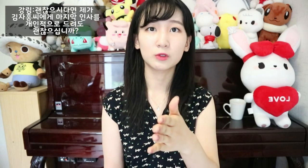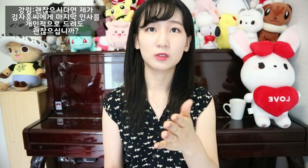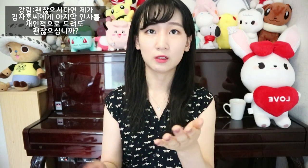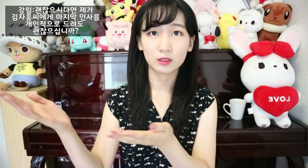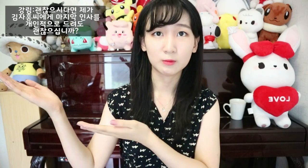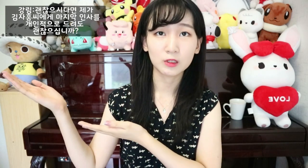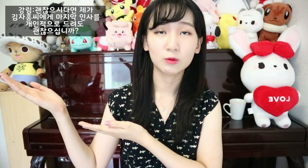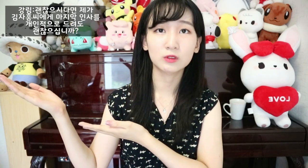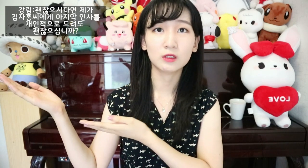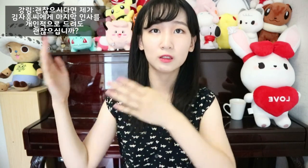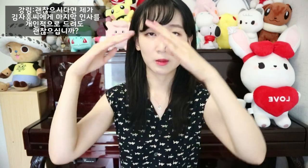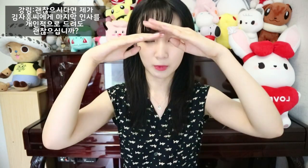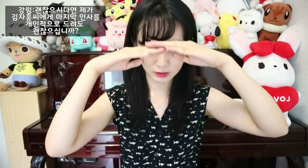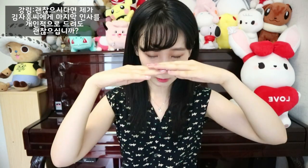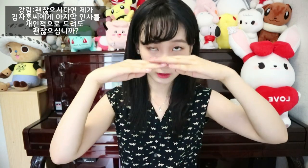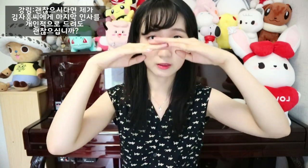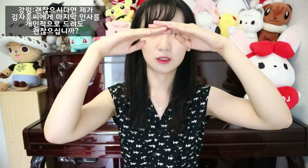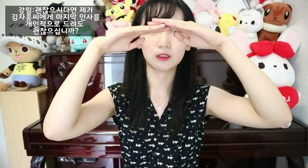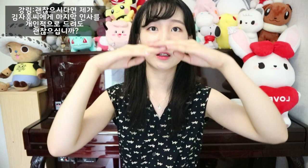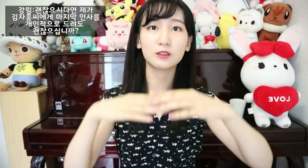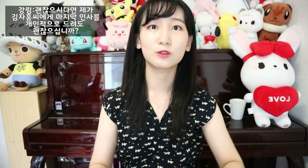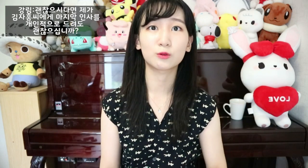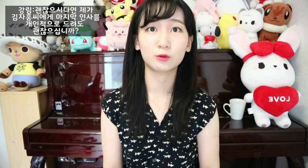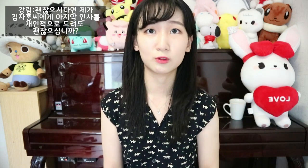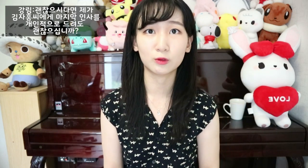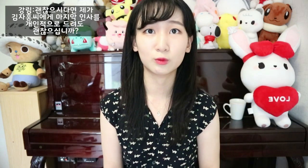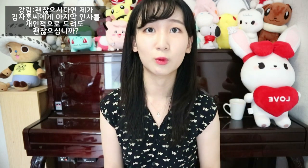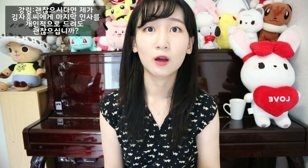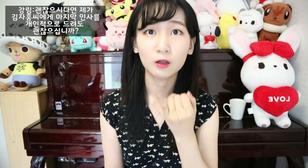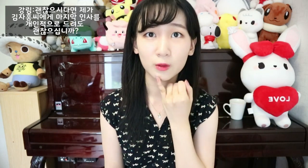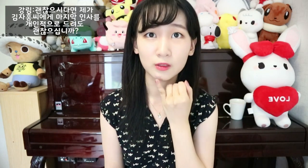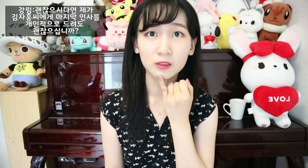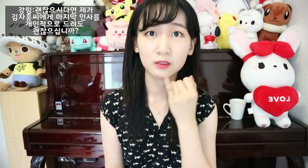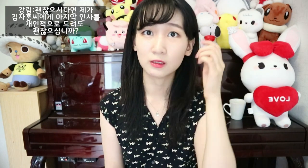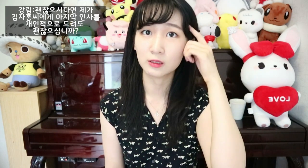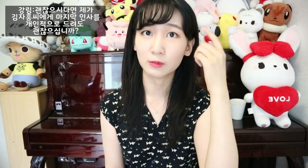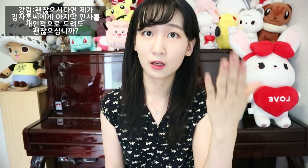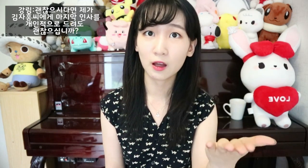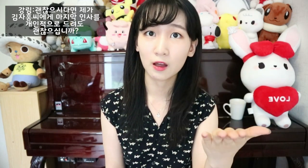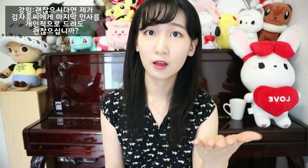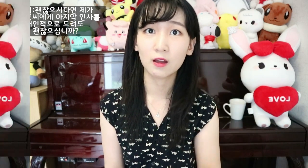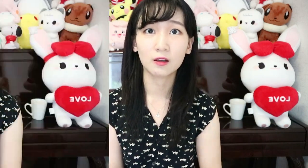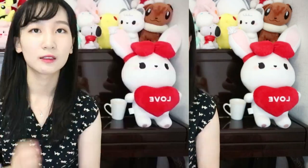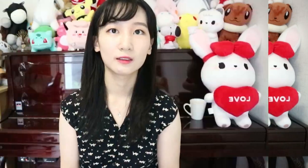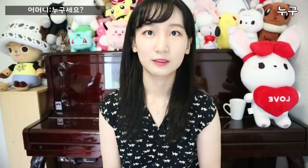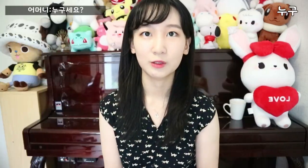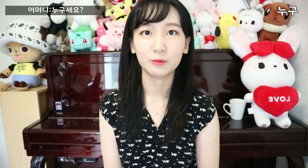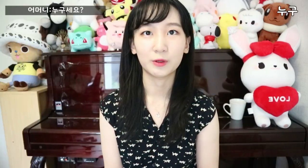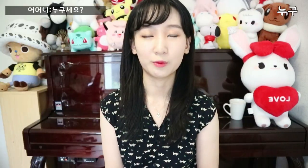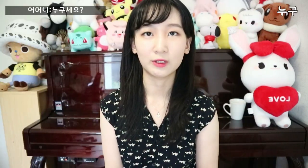괜찮으시다면 제가 김자홍 씨에게 마지막 인사를 개인적으로 드려도 괜찮으시겠습니까? 처음에